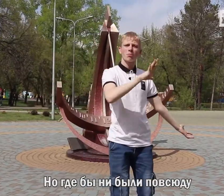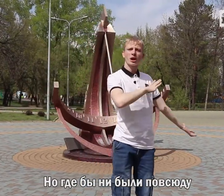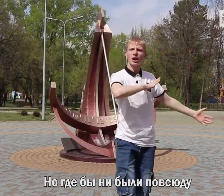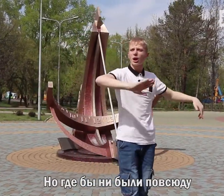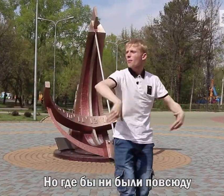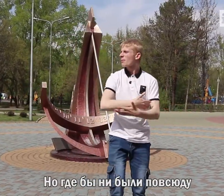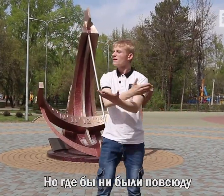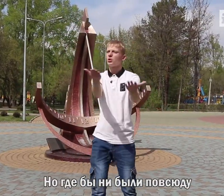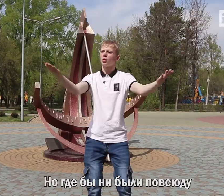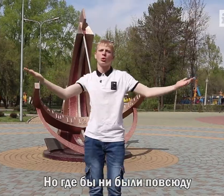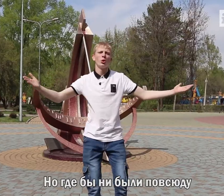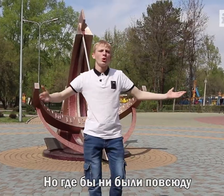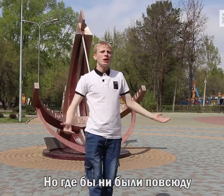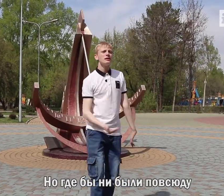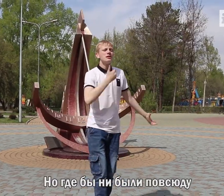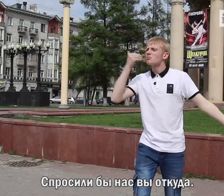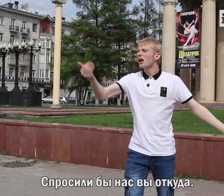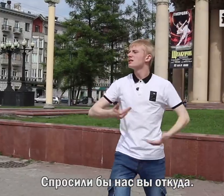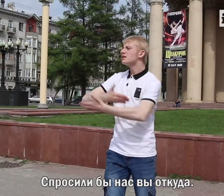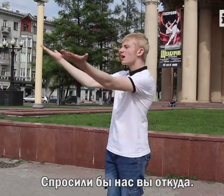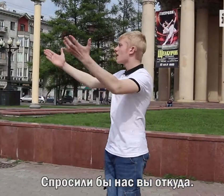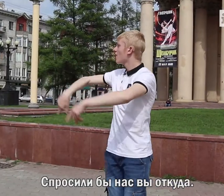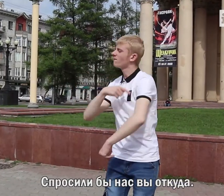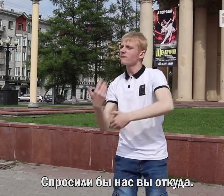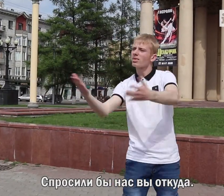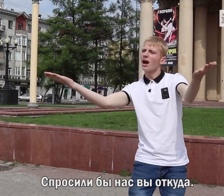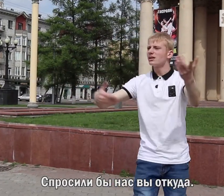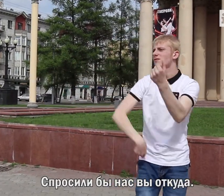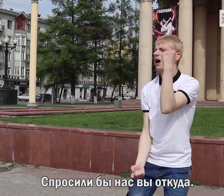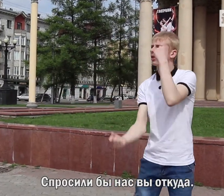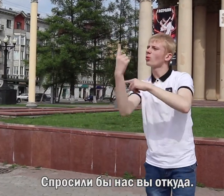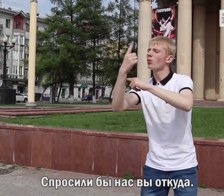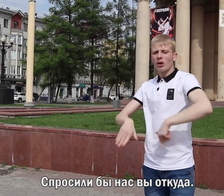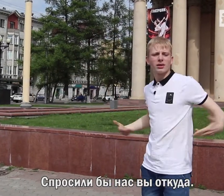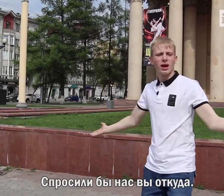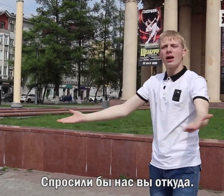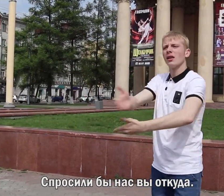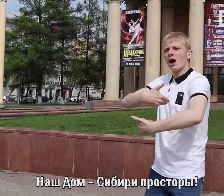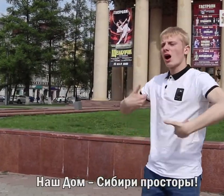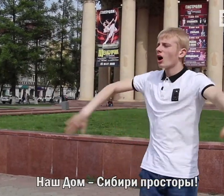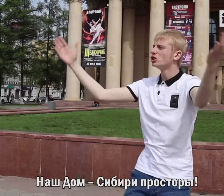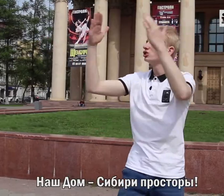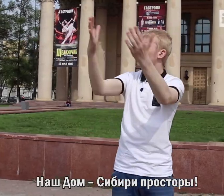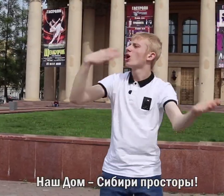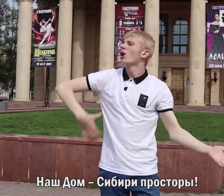ни были, повсюду спросили бы нас, мы откуда. На что